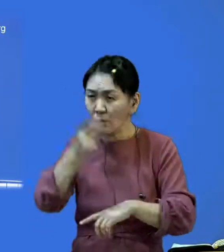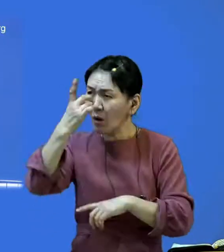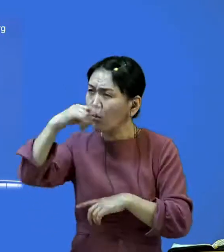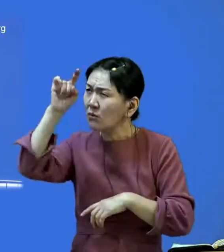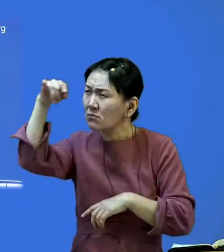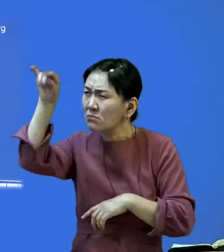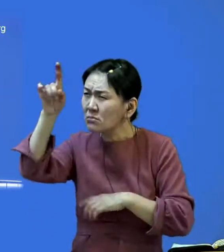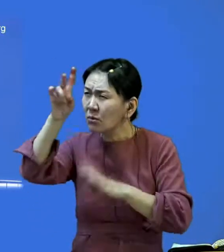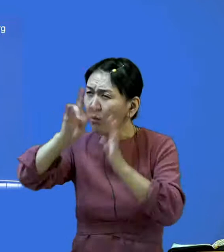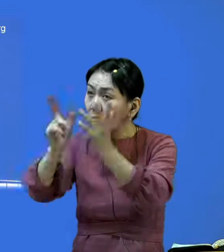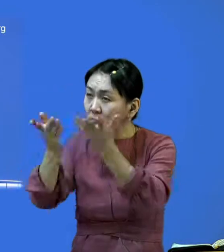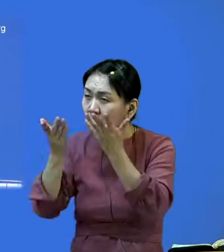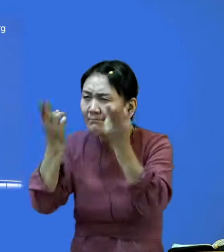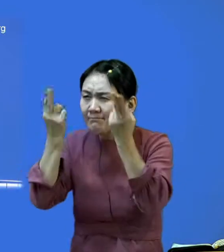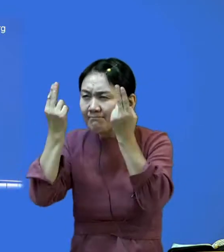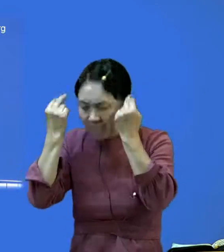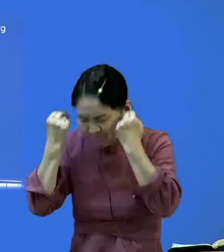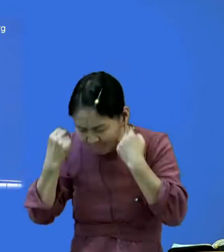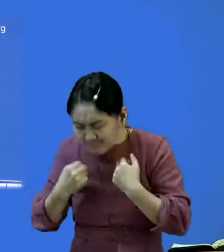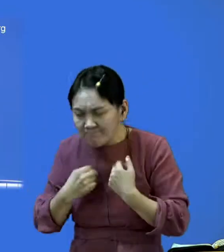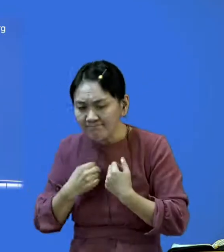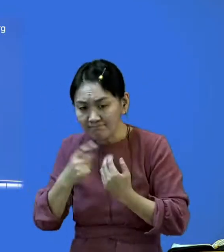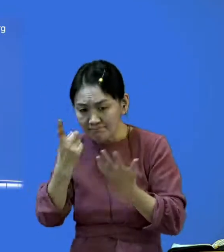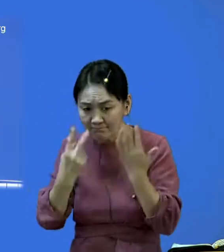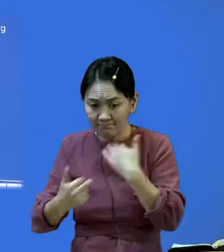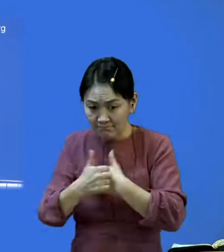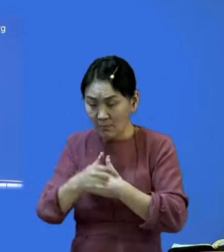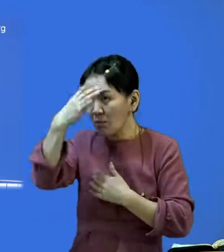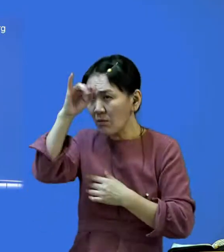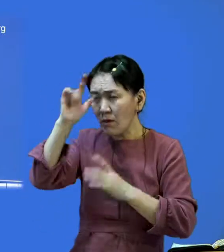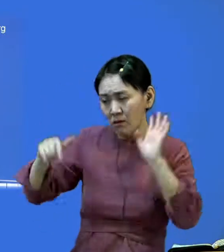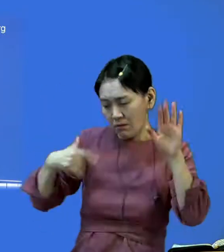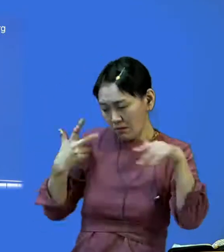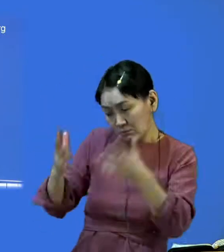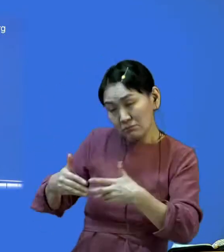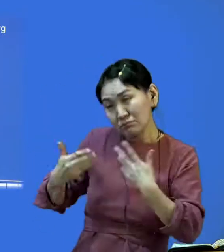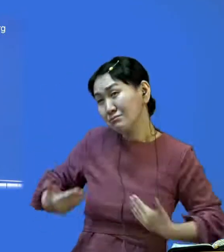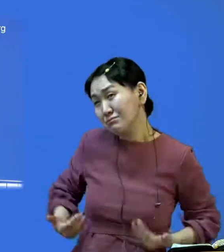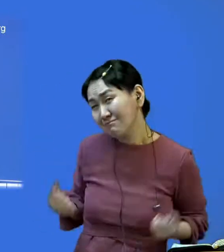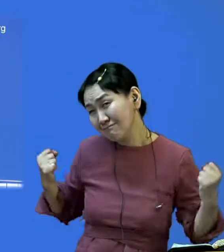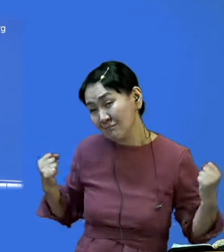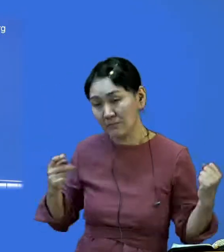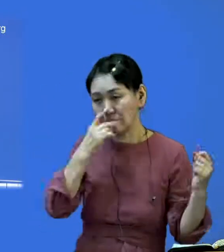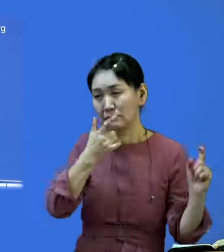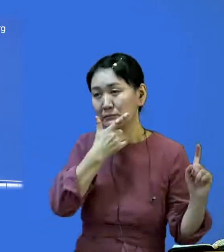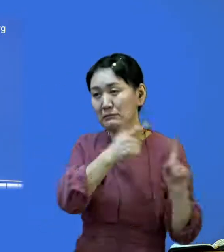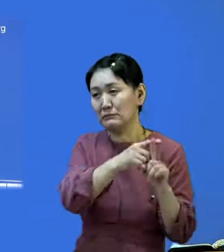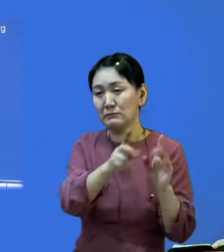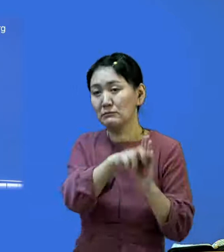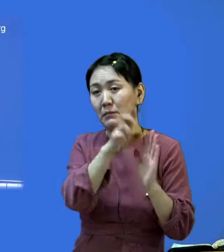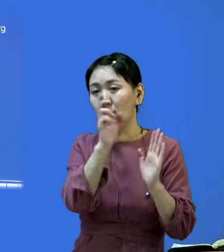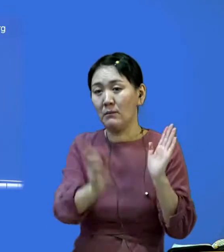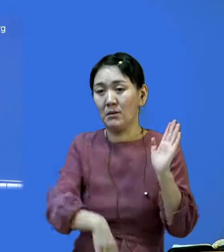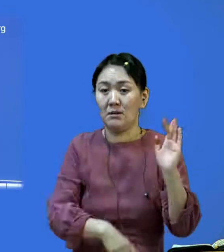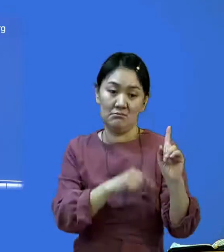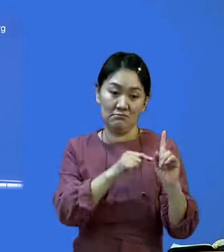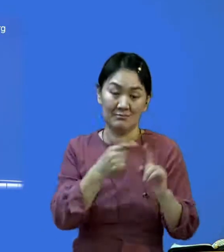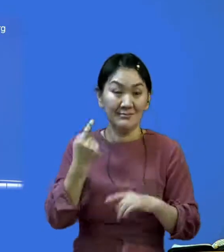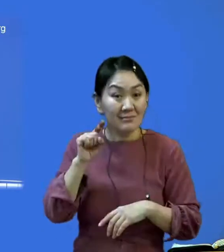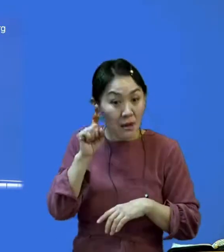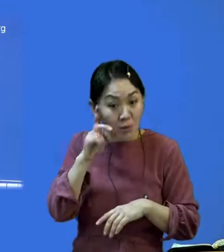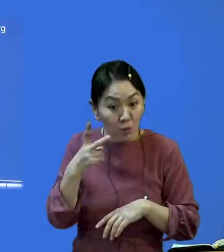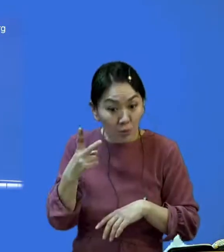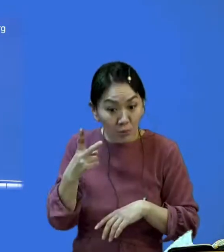бурхны үгэнд дуулууртай байж бурхныг баярлуулж амьдрах боломжгүй юм. Яагаад